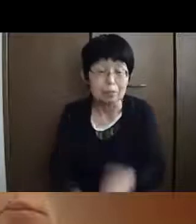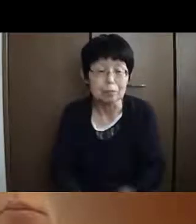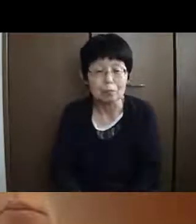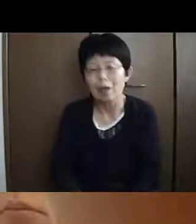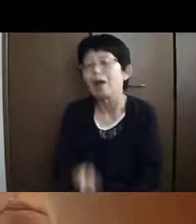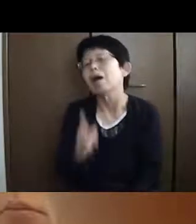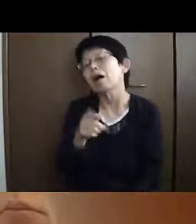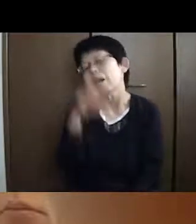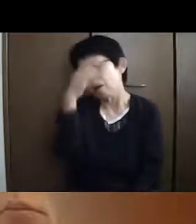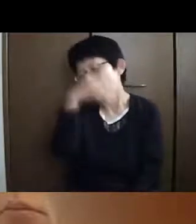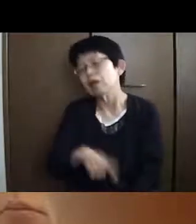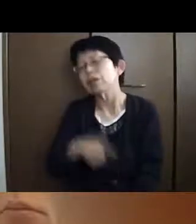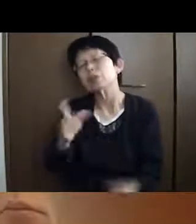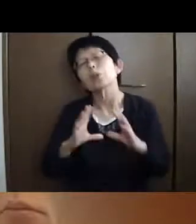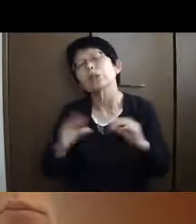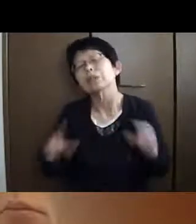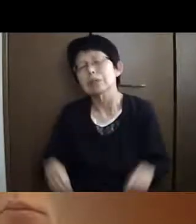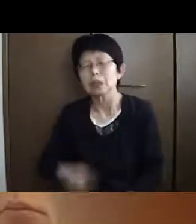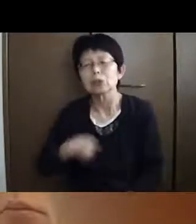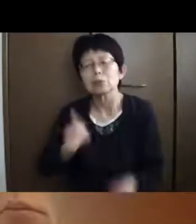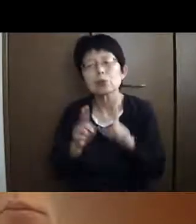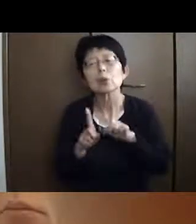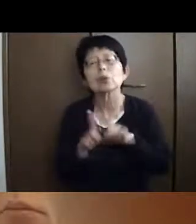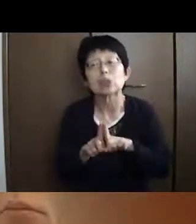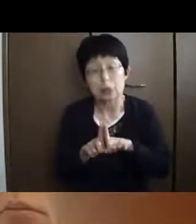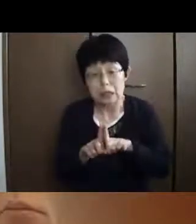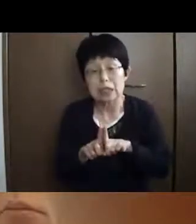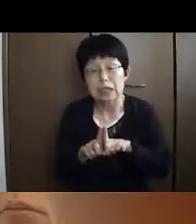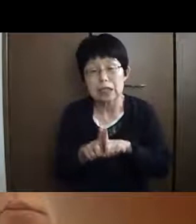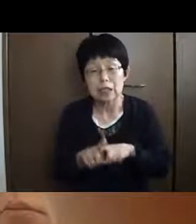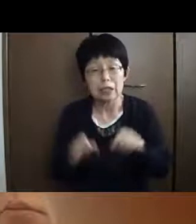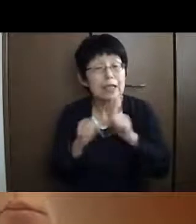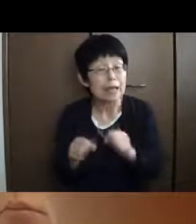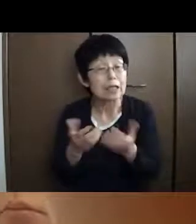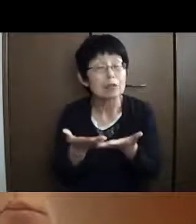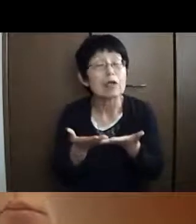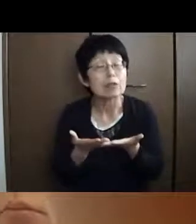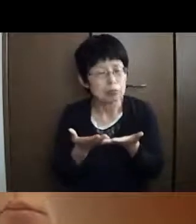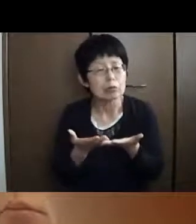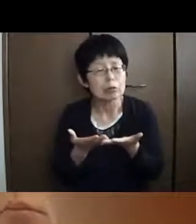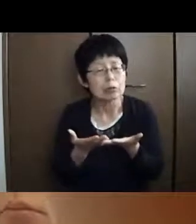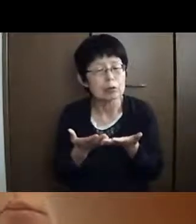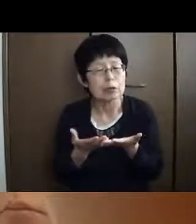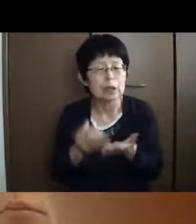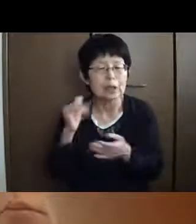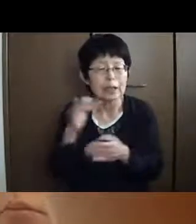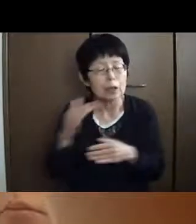ね。自分と一緒にそのやってくれるっていうか、その囲碁の楽しさを伝えるため